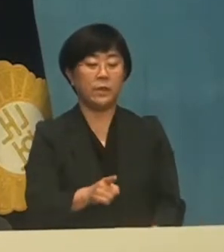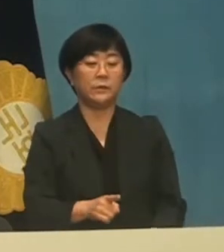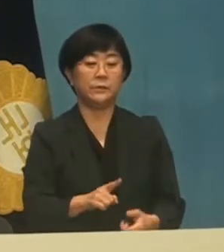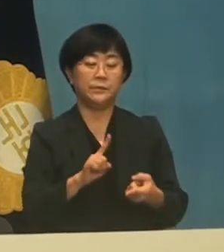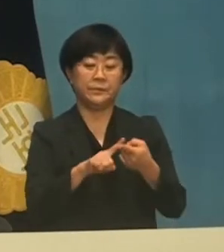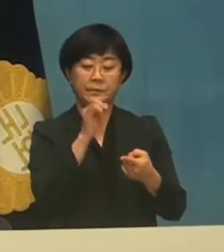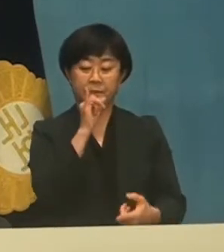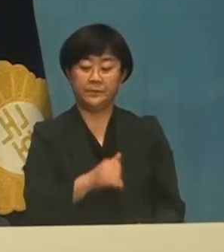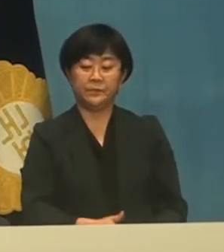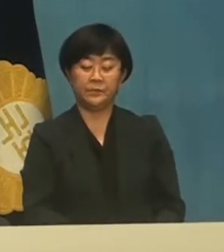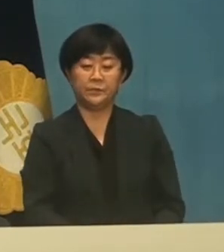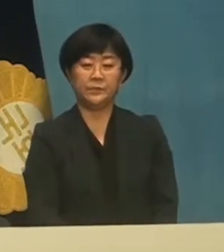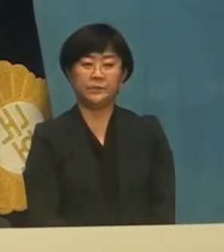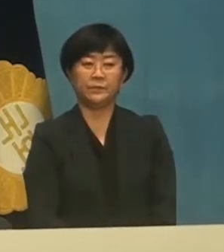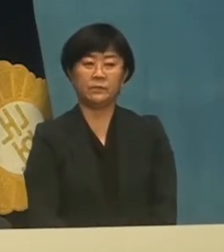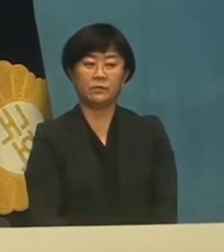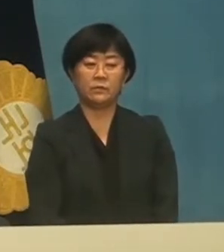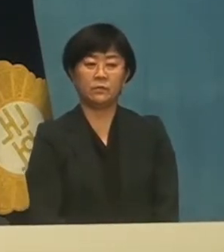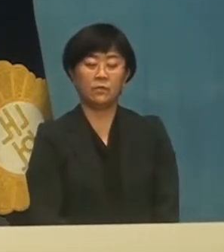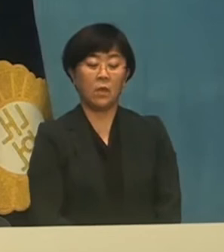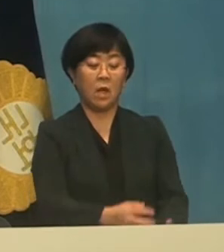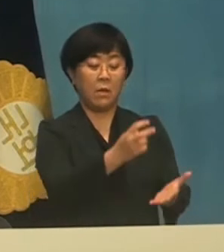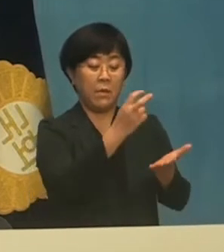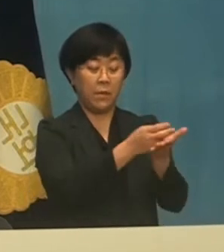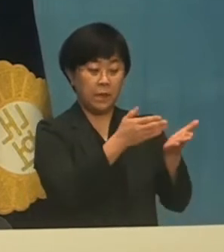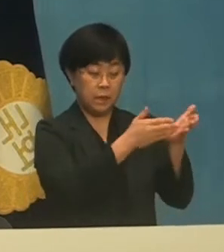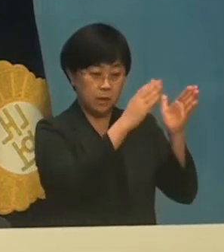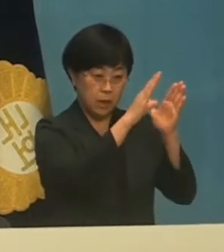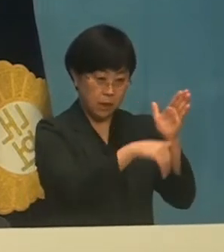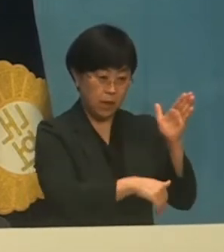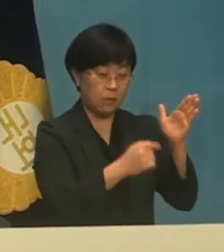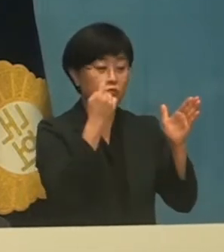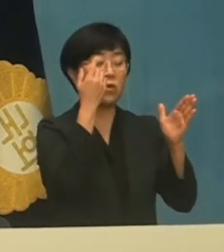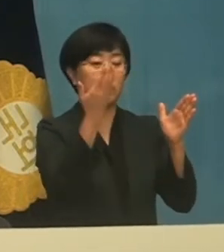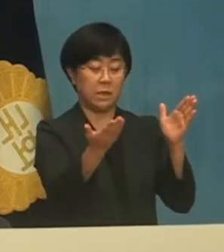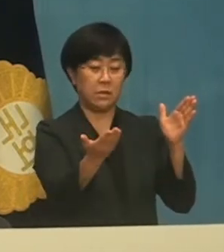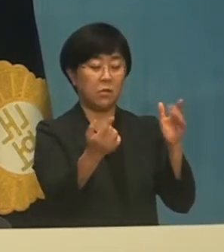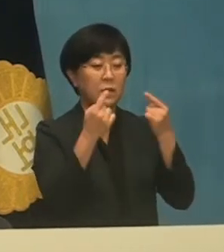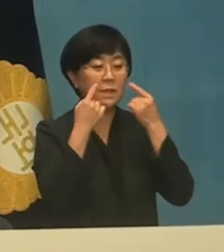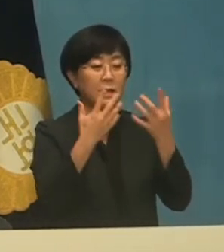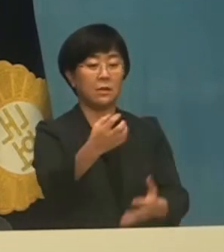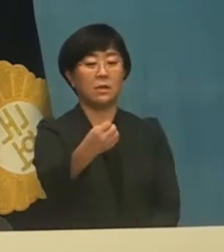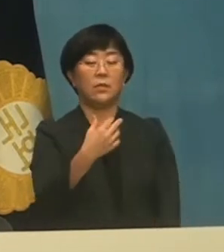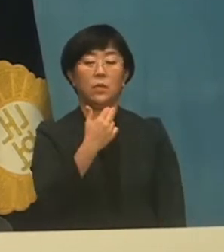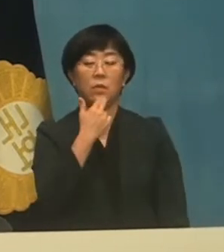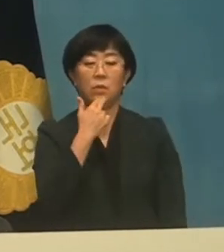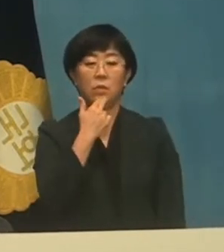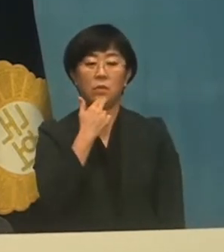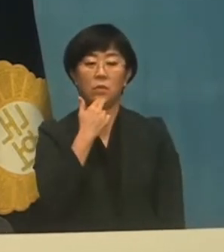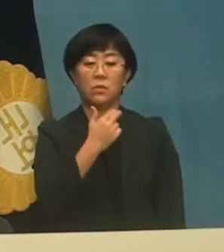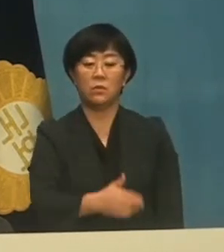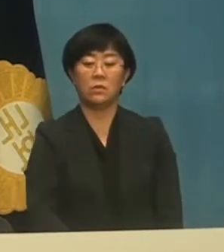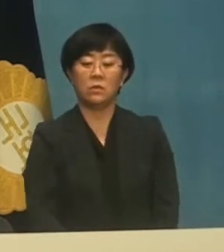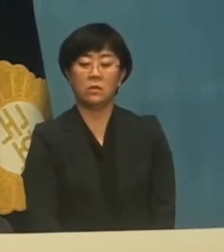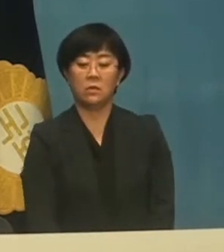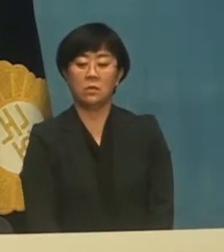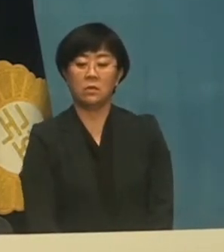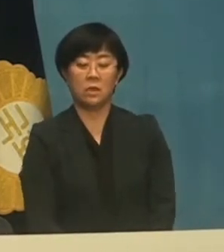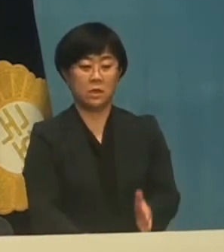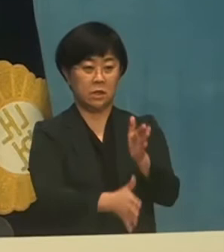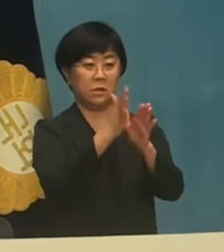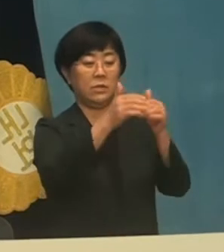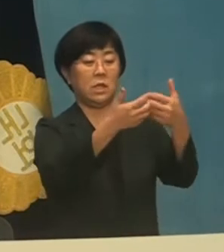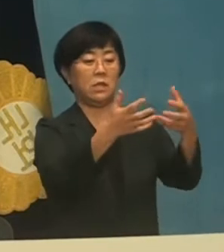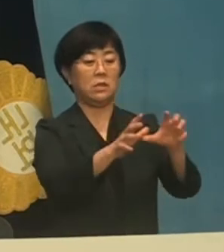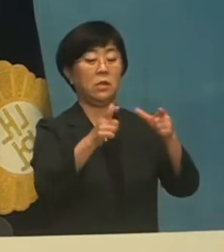있습니다. 이에 대해 법안 상정 시 질의를 했지만 명확한 답변은 듣지 못했습니다.